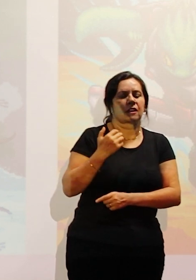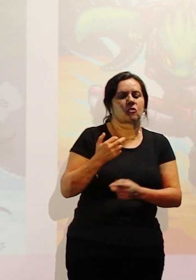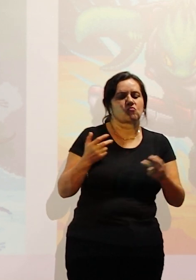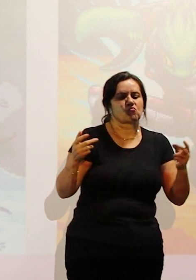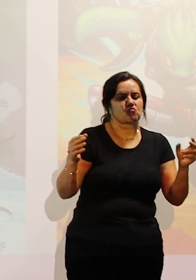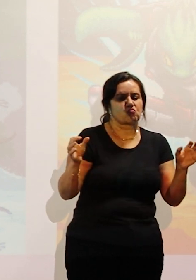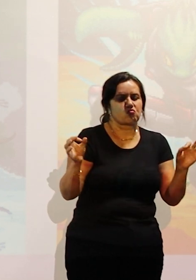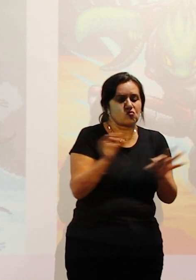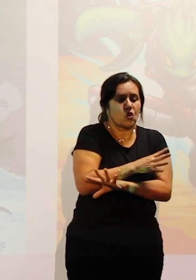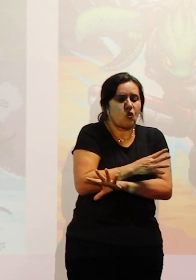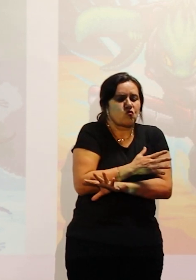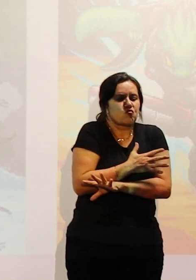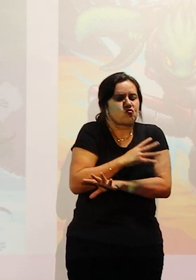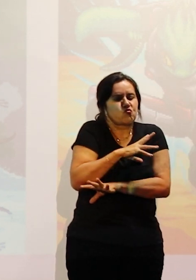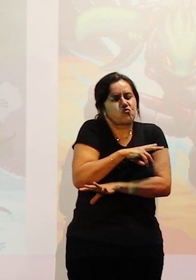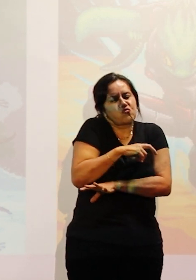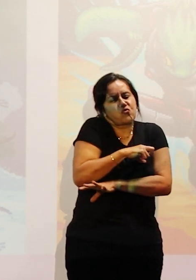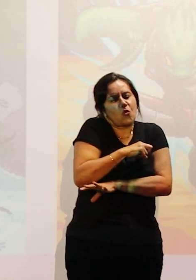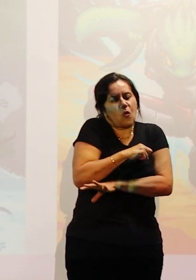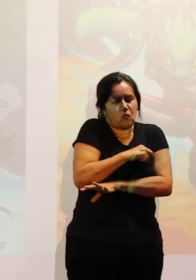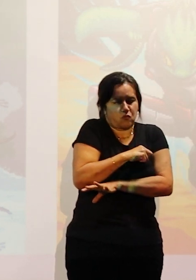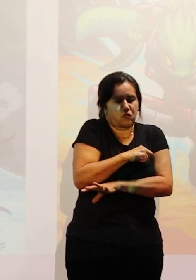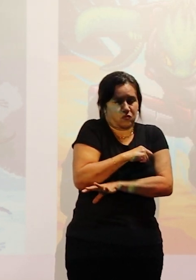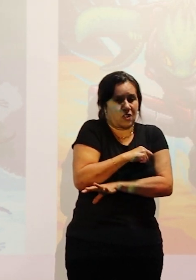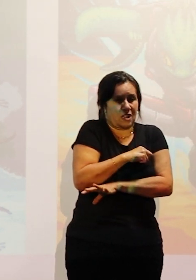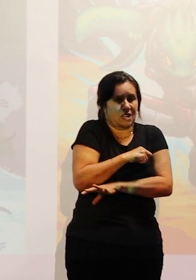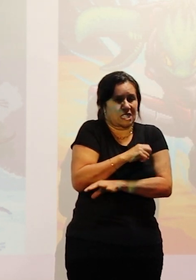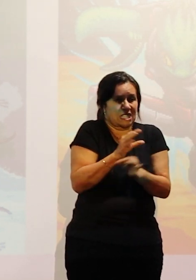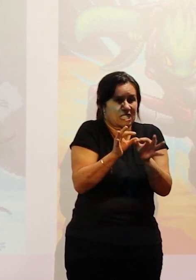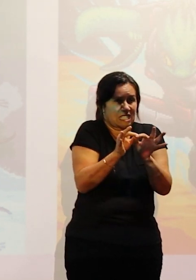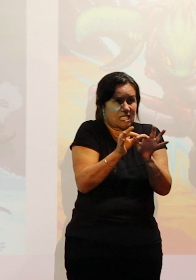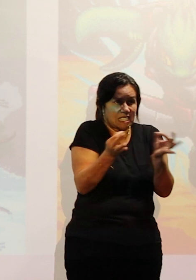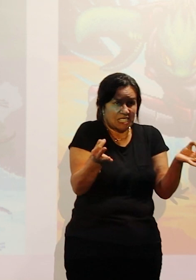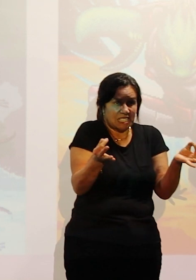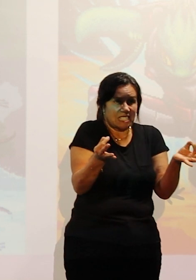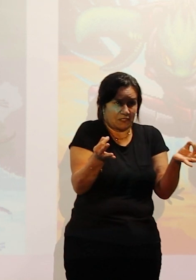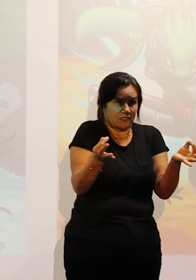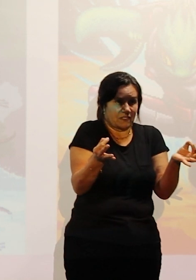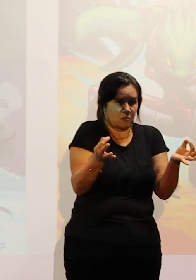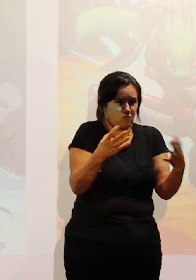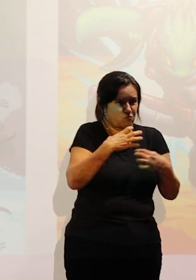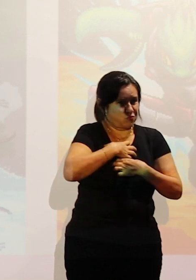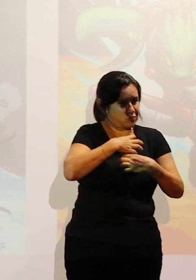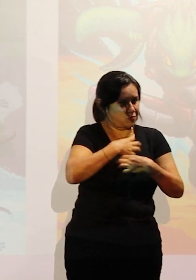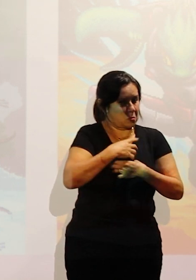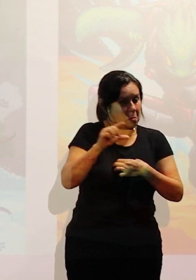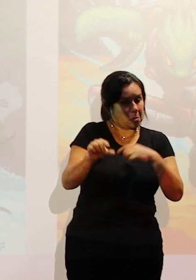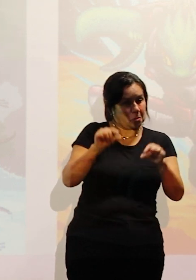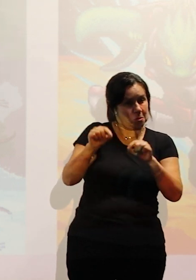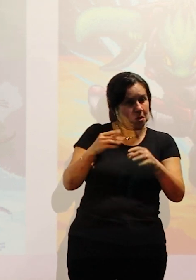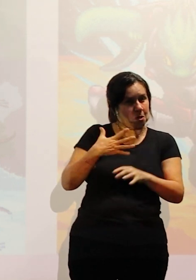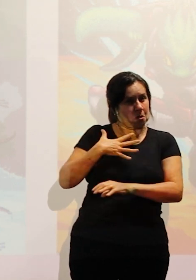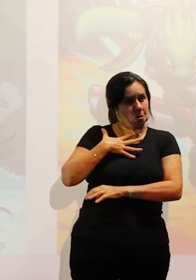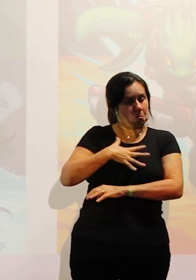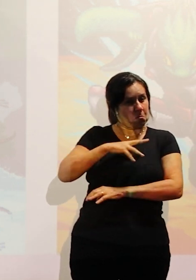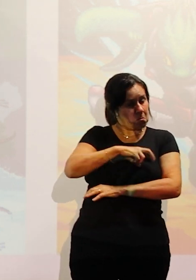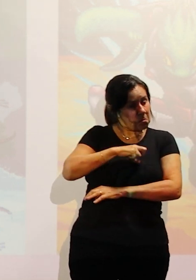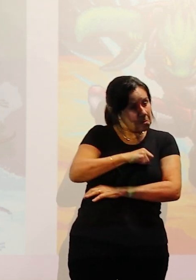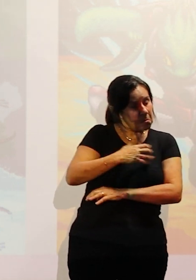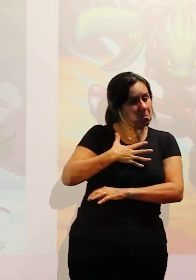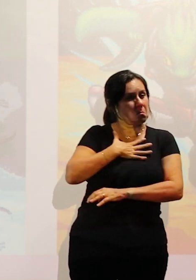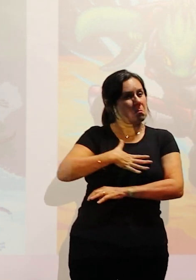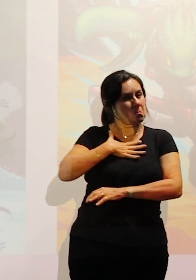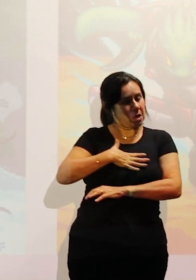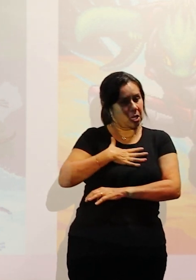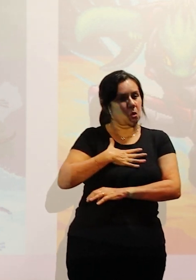pensa numa coisa fofa, uma coisa sensível, uma coisinha que é mais agradável. E uma coisa forma